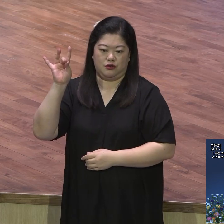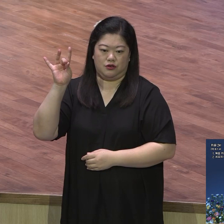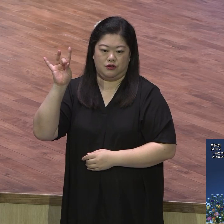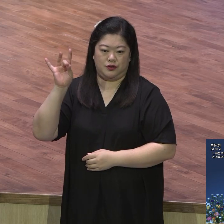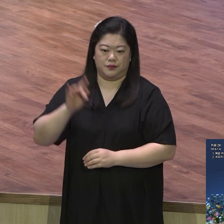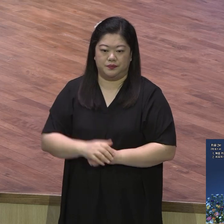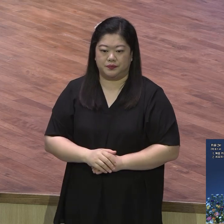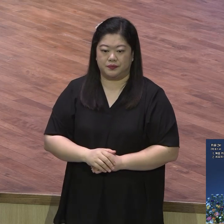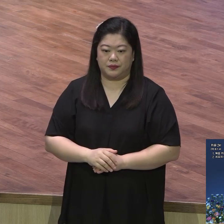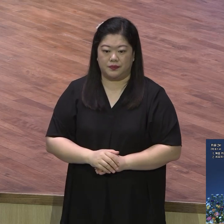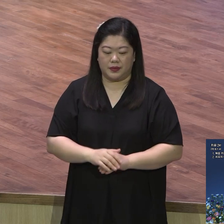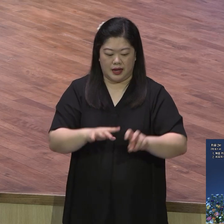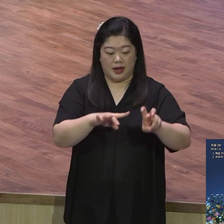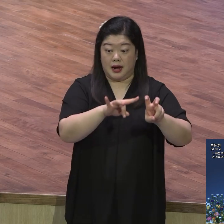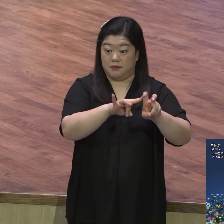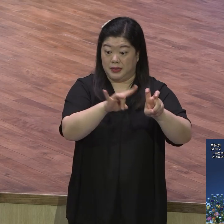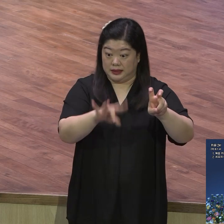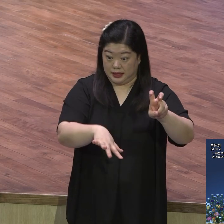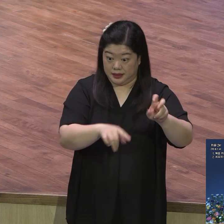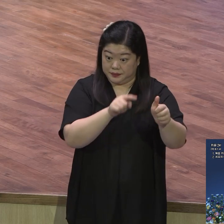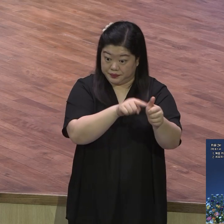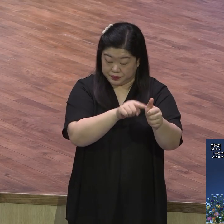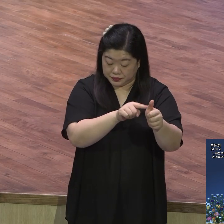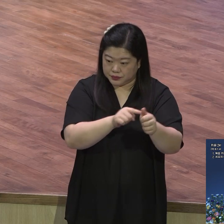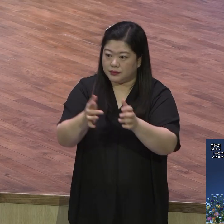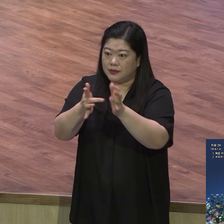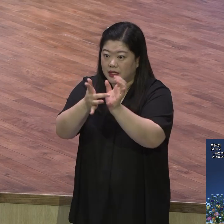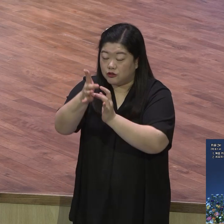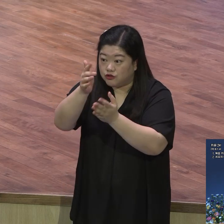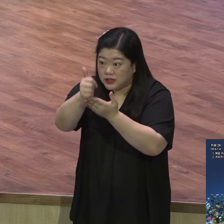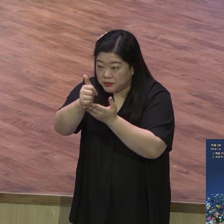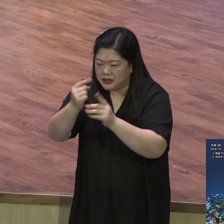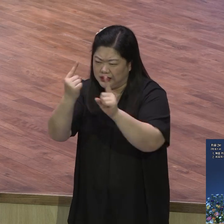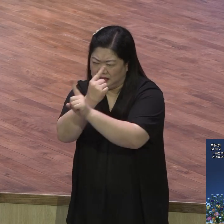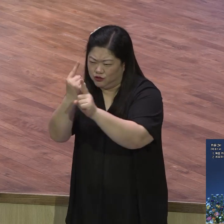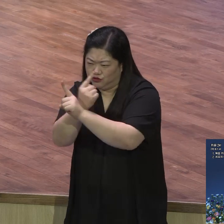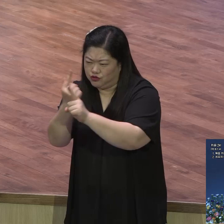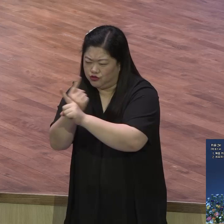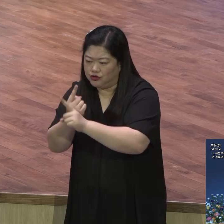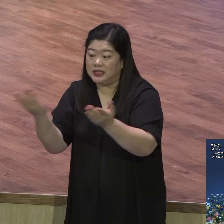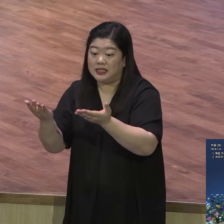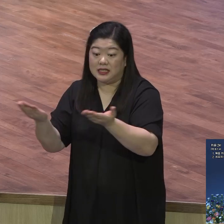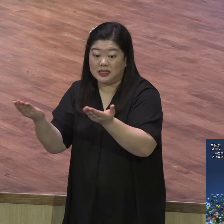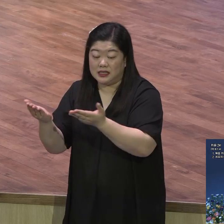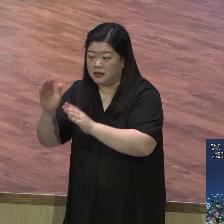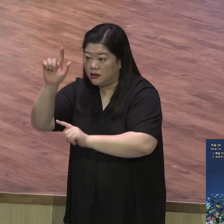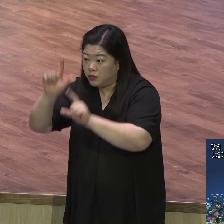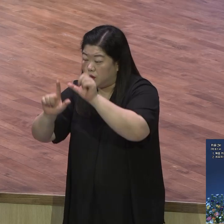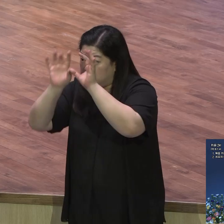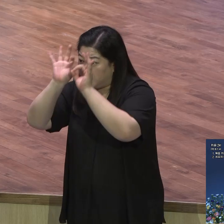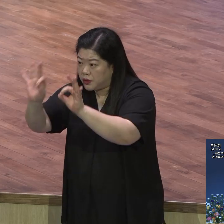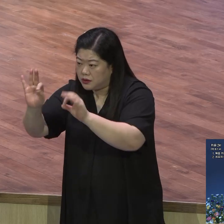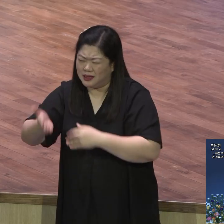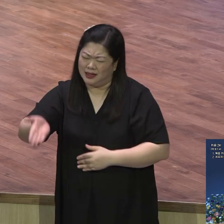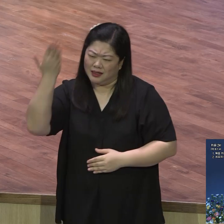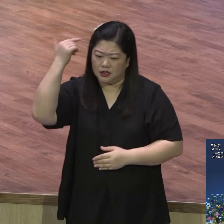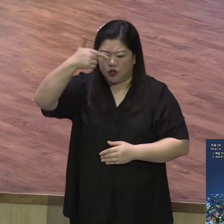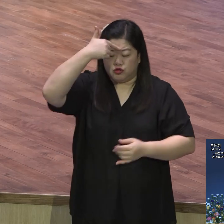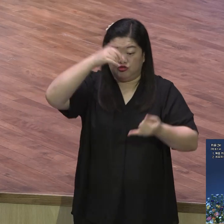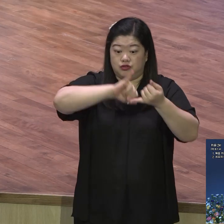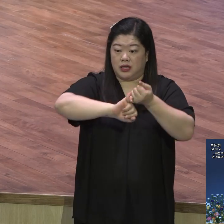마태는 예수님이 이렇게 치유자로서의 삶을 샀었다. 이것은 이사야 선지자가 미리 700년